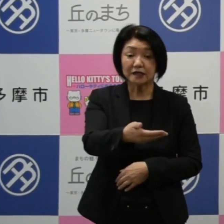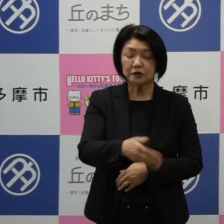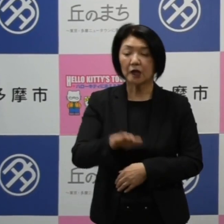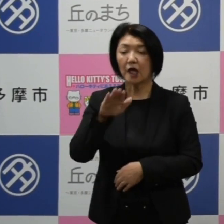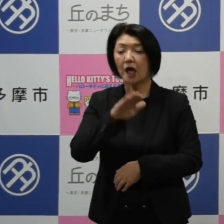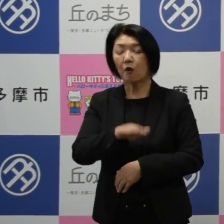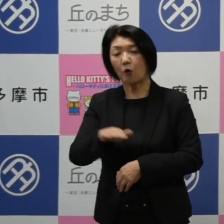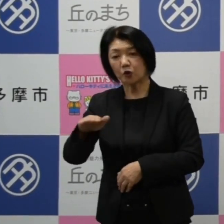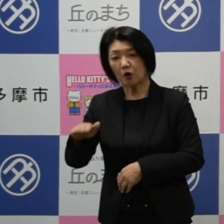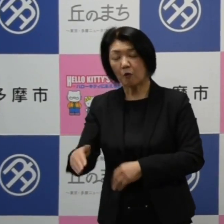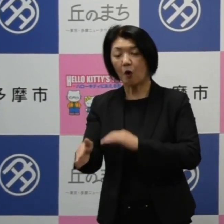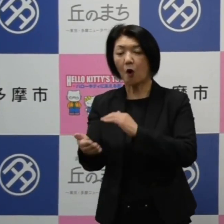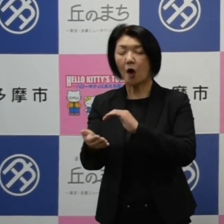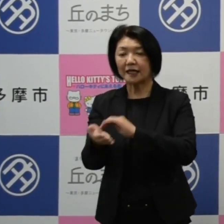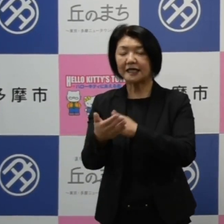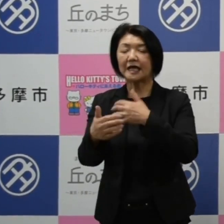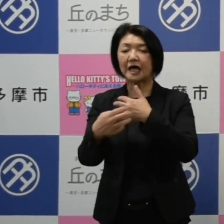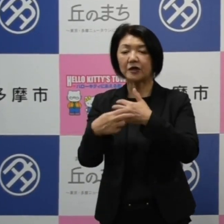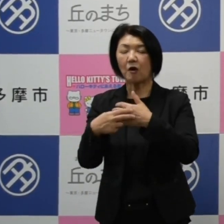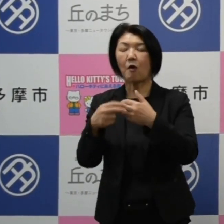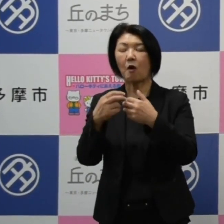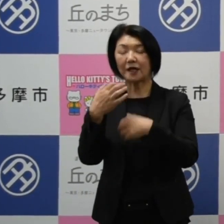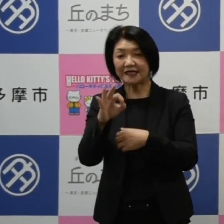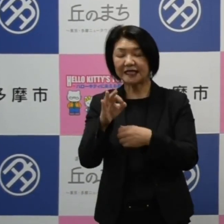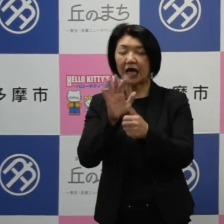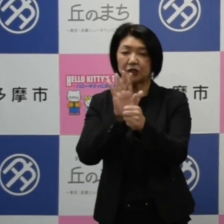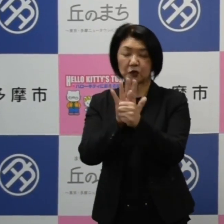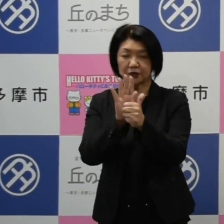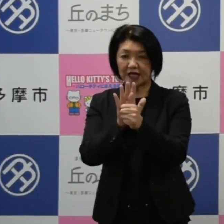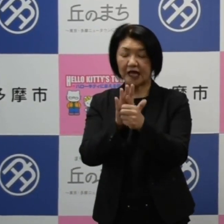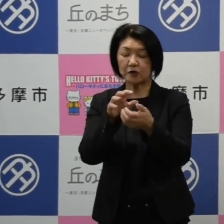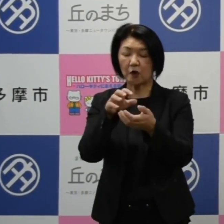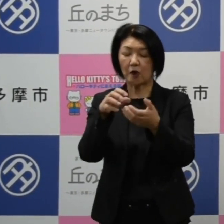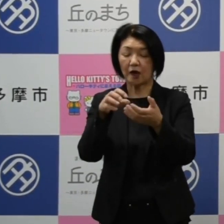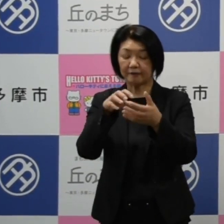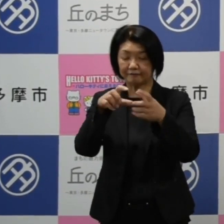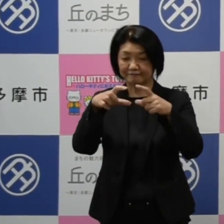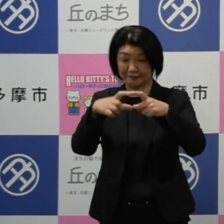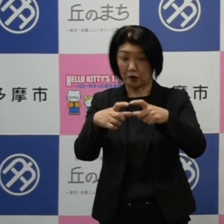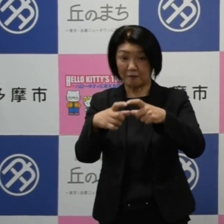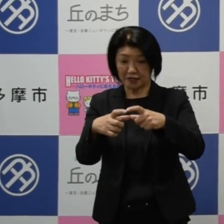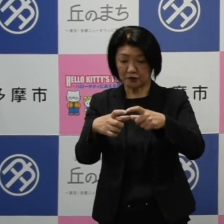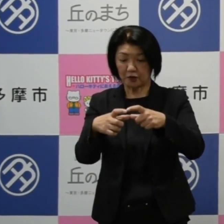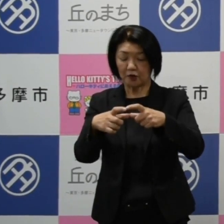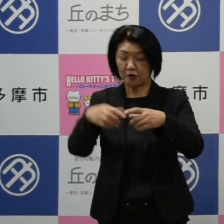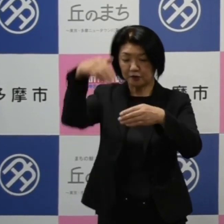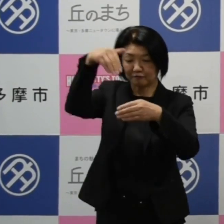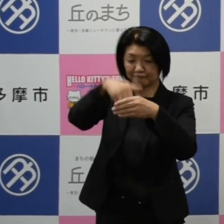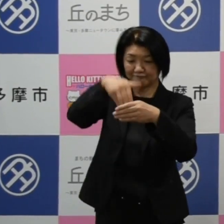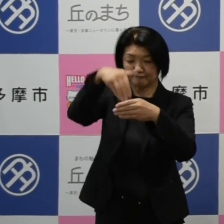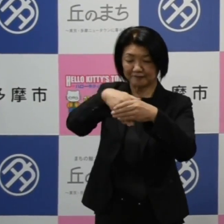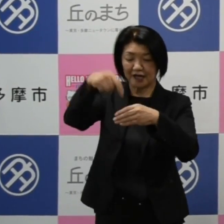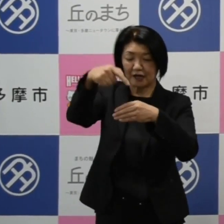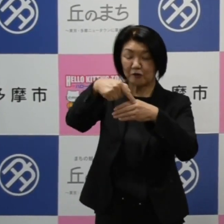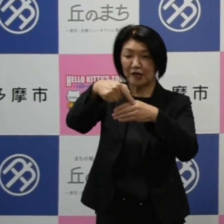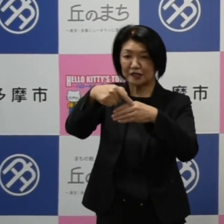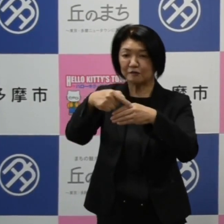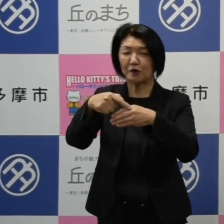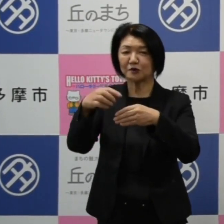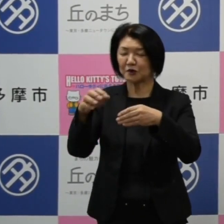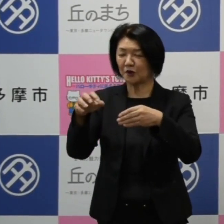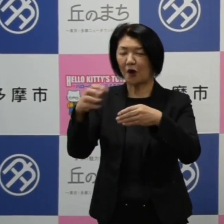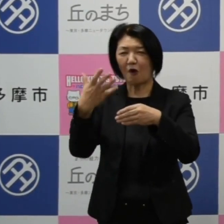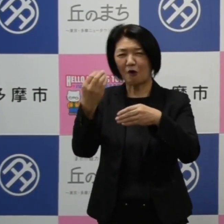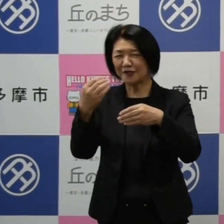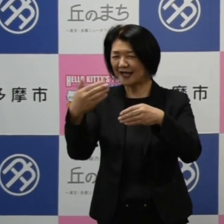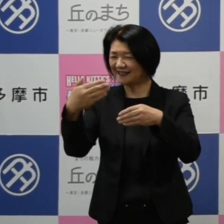ども医療費の助成に関する医療証を収納するクリアケースにも、この動物キャラクター入りのイラ